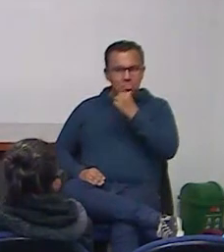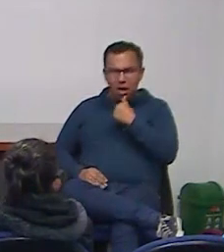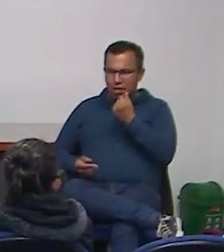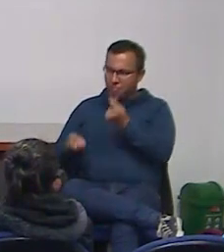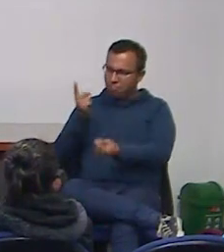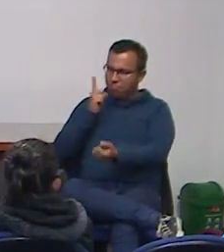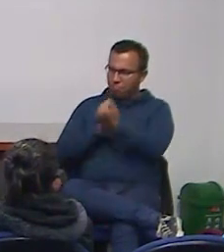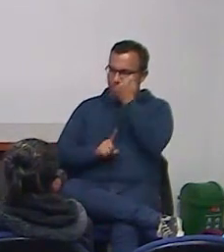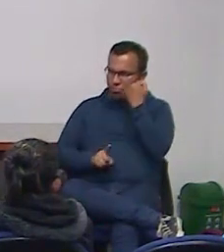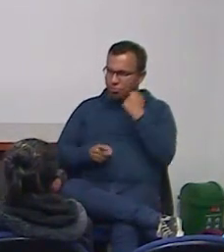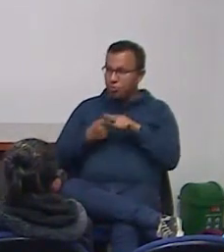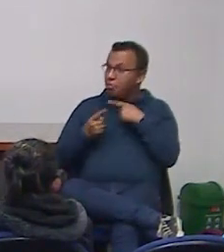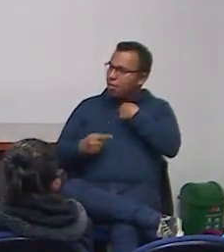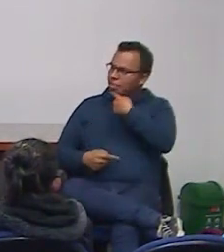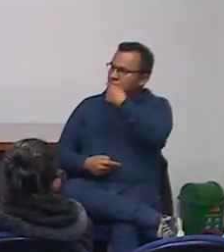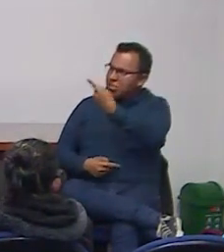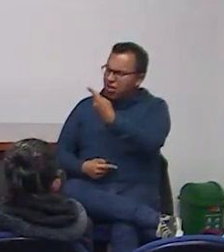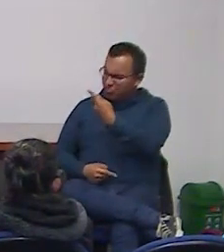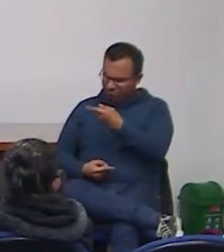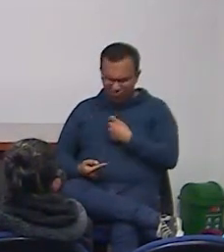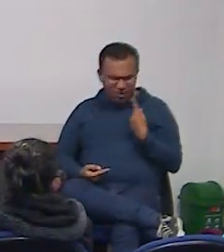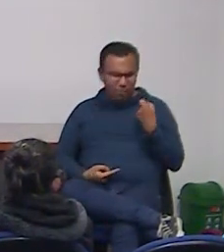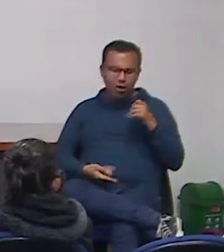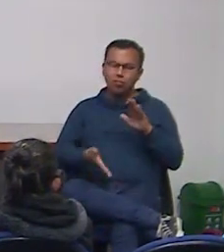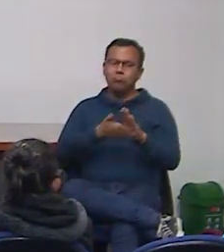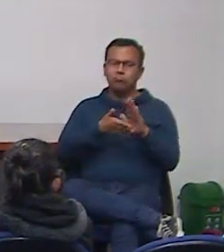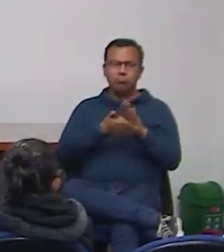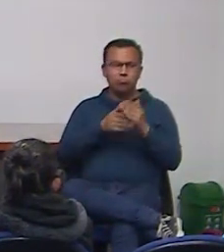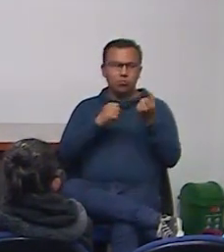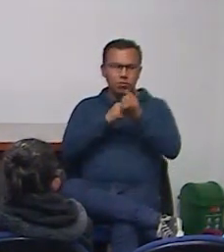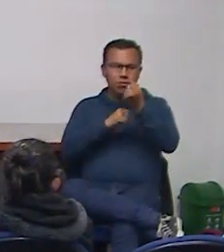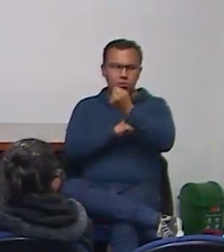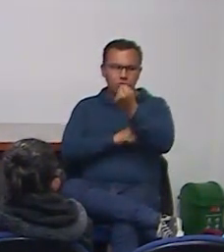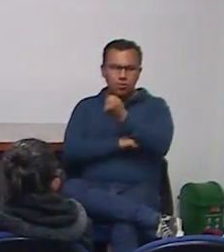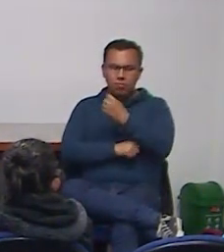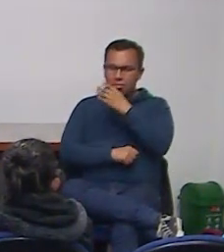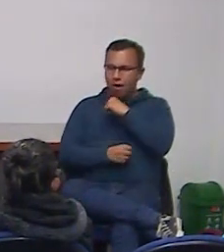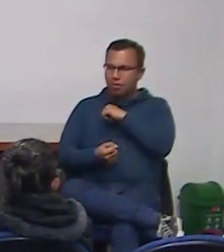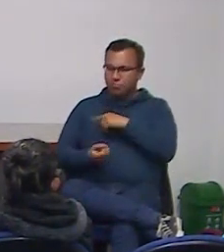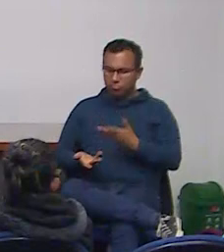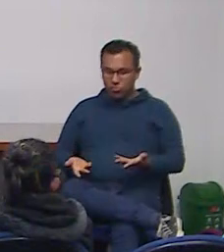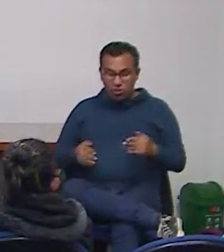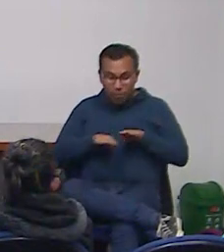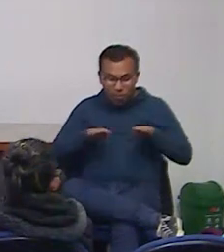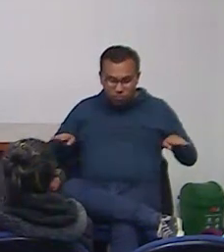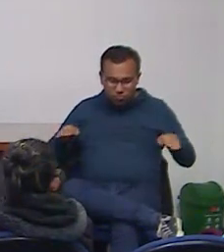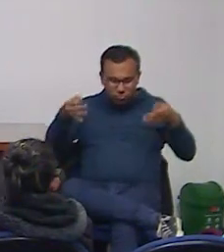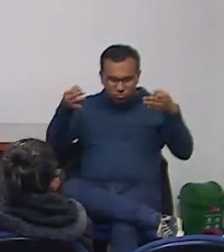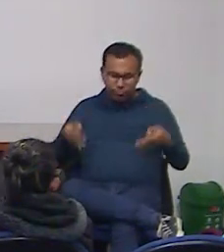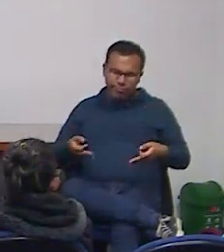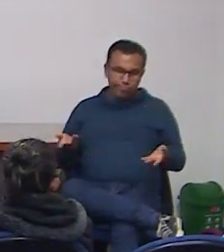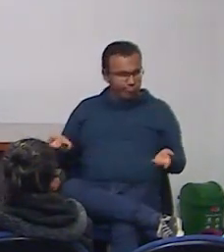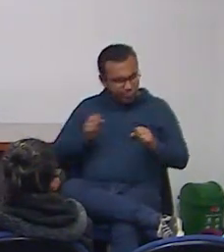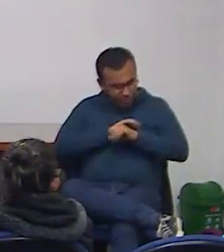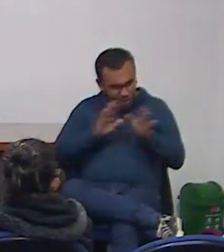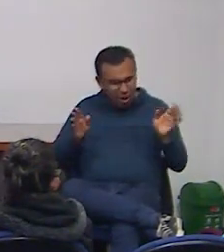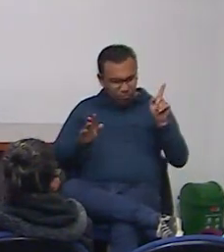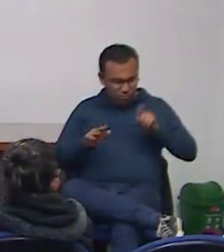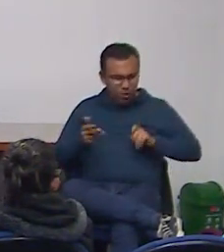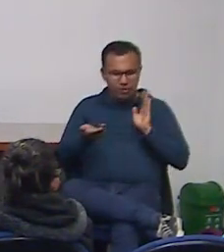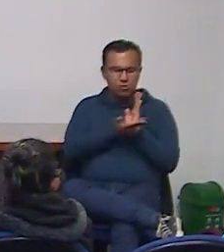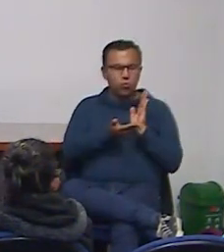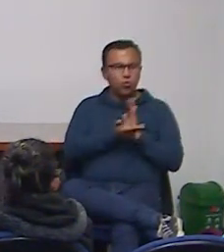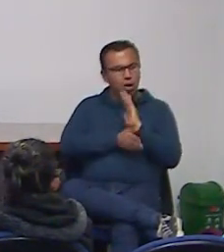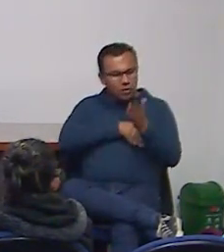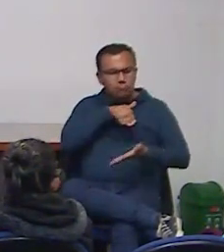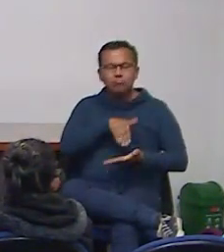eh lo que uno dice no tiene entos ni ni piso sí pero realmente Pues claro uno tiene que estudiar y tiene que